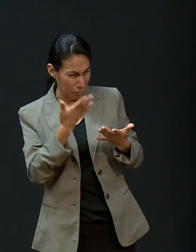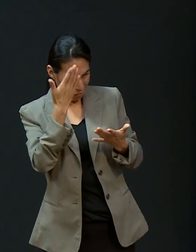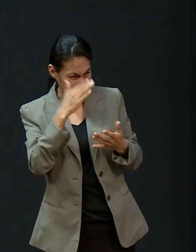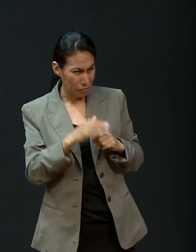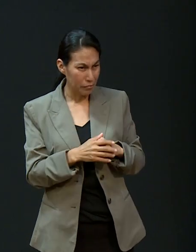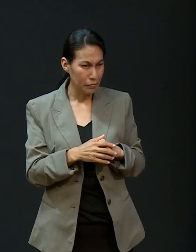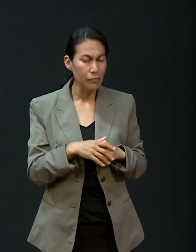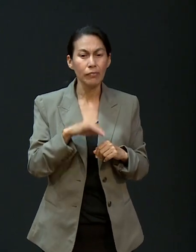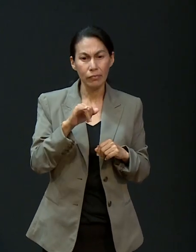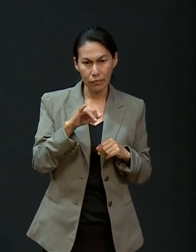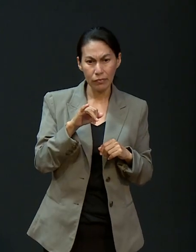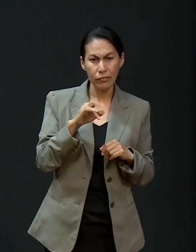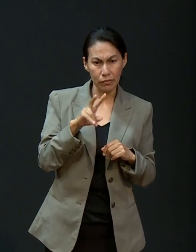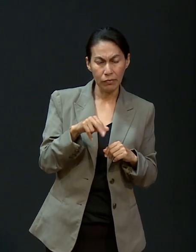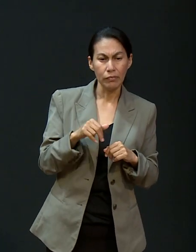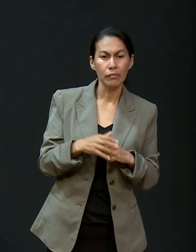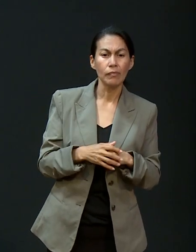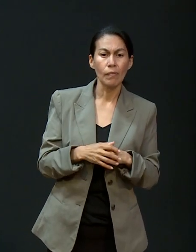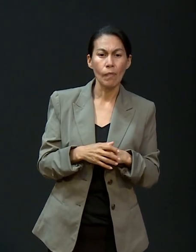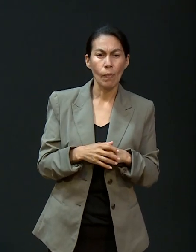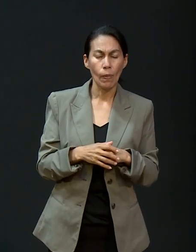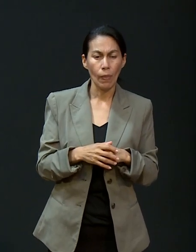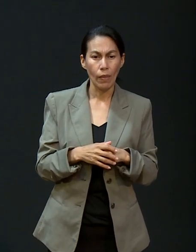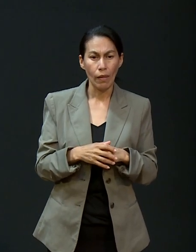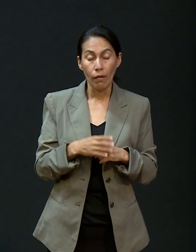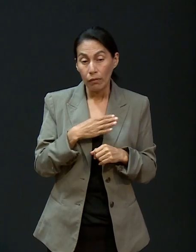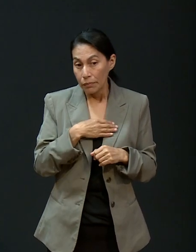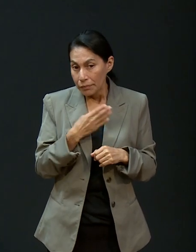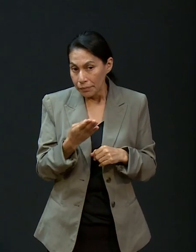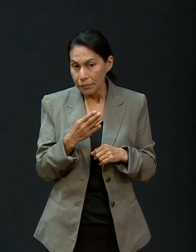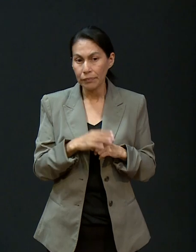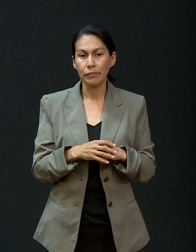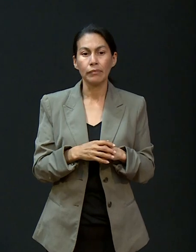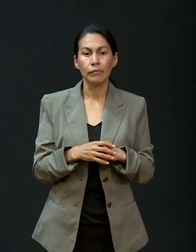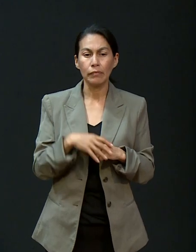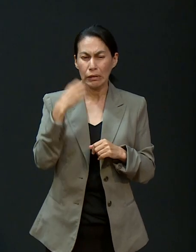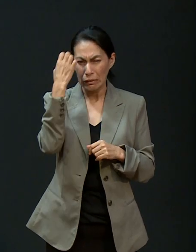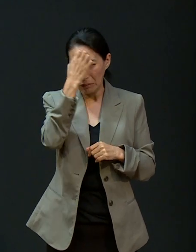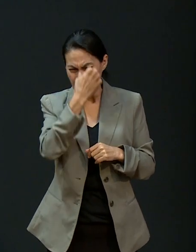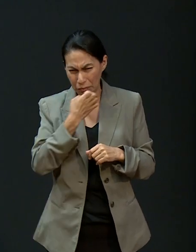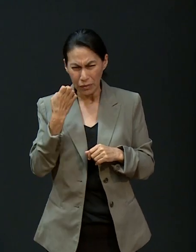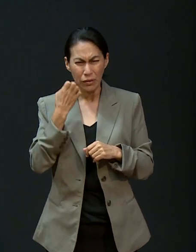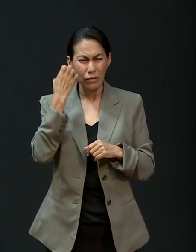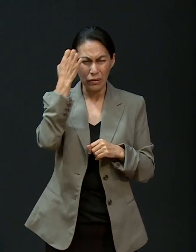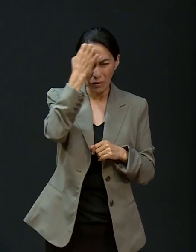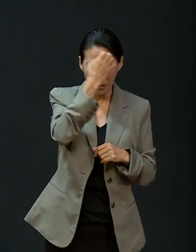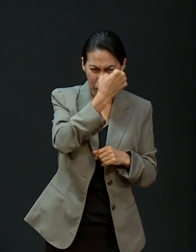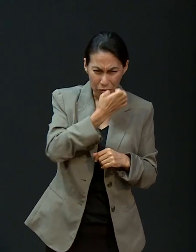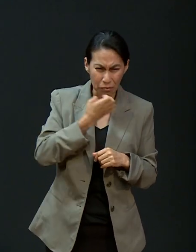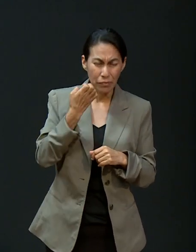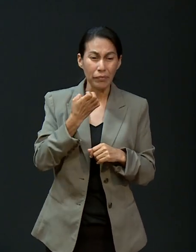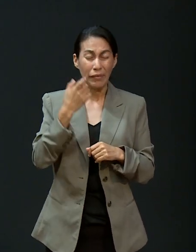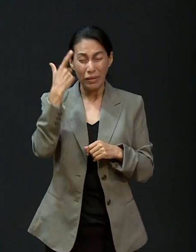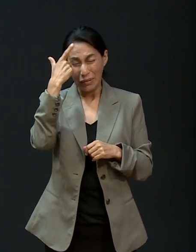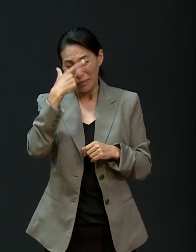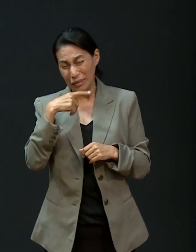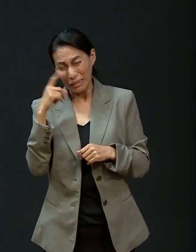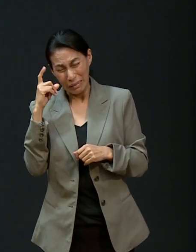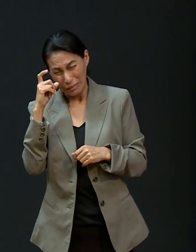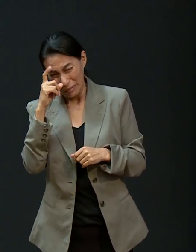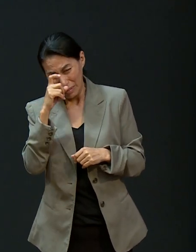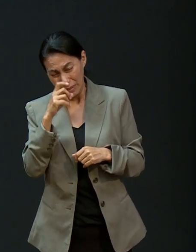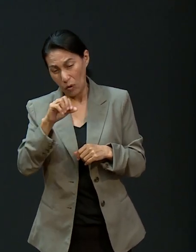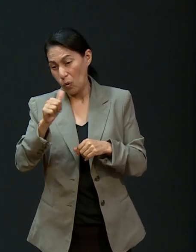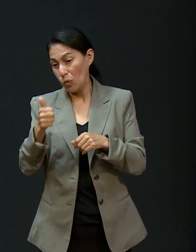como enfermera, te das cuenta de que algo anda mal. Ajá. Y, bueno, de ahí empezó a hacer exámenes, esta